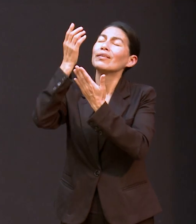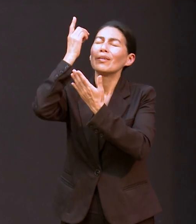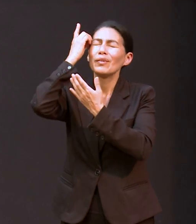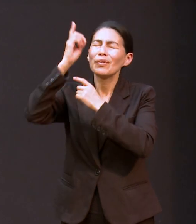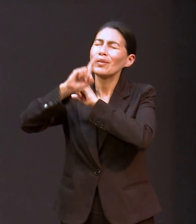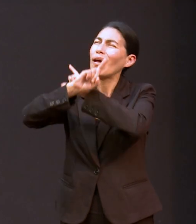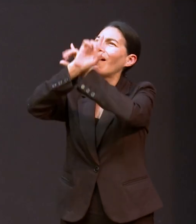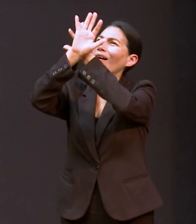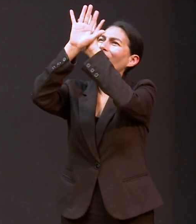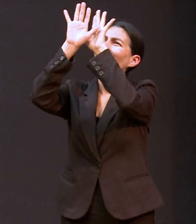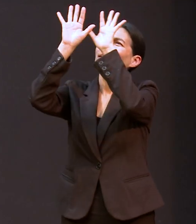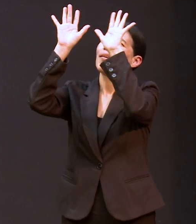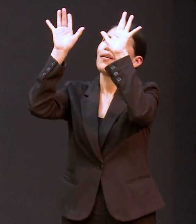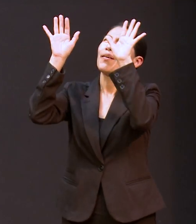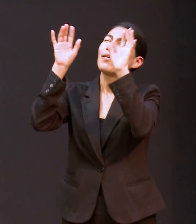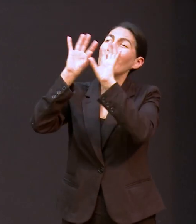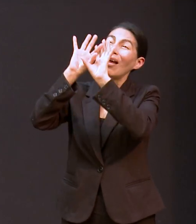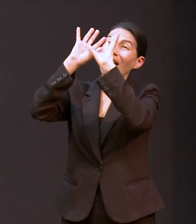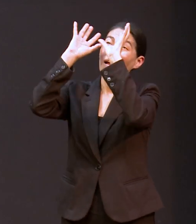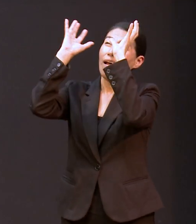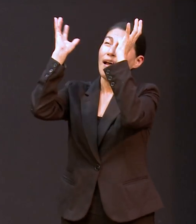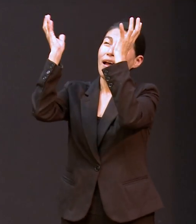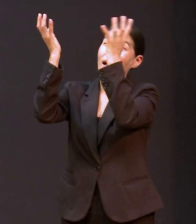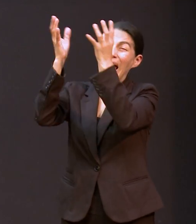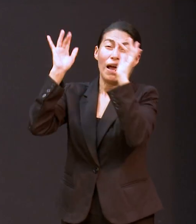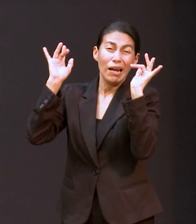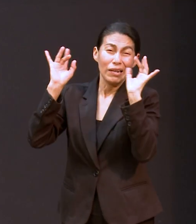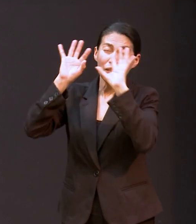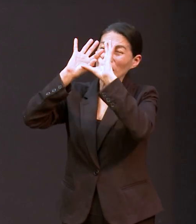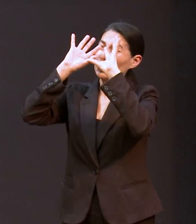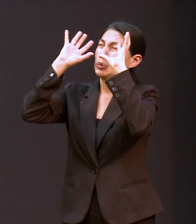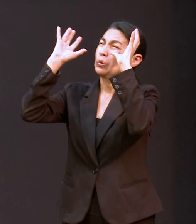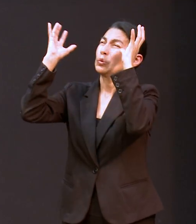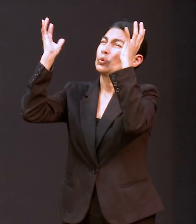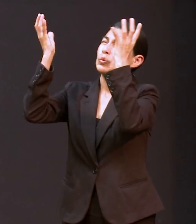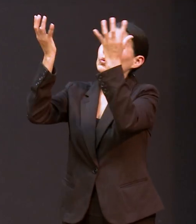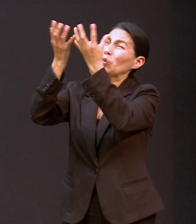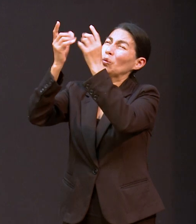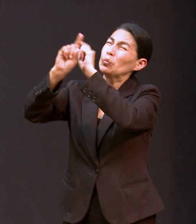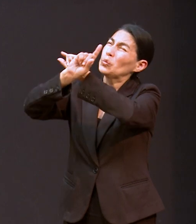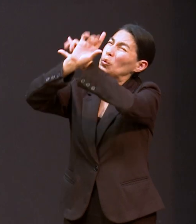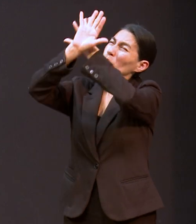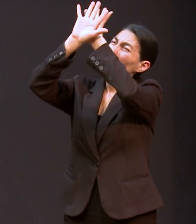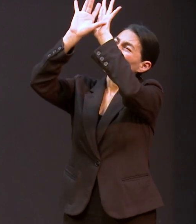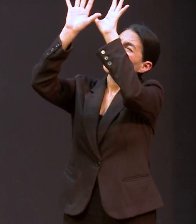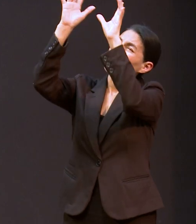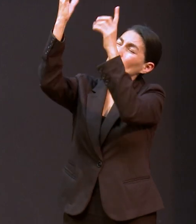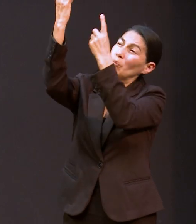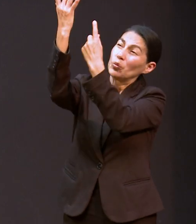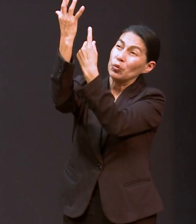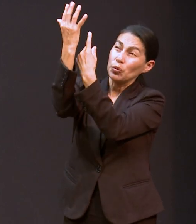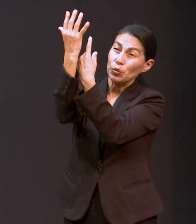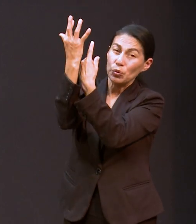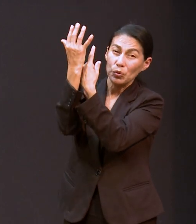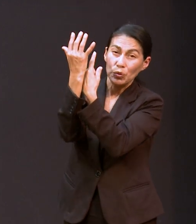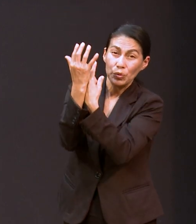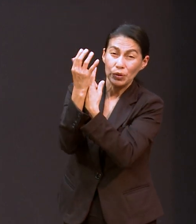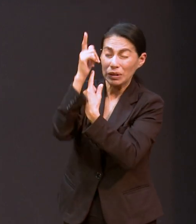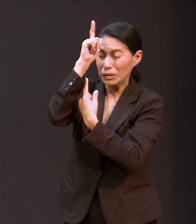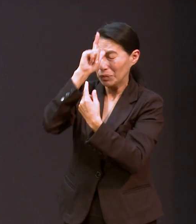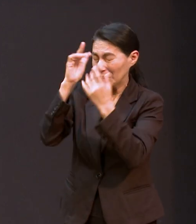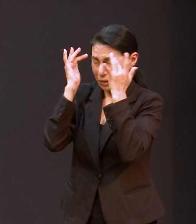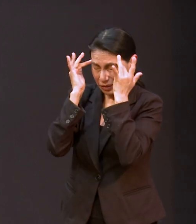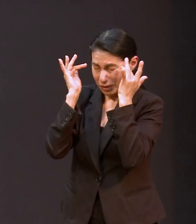pueda manifestar su gloria viniendo ya con sus ángeles y también que nos llene de